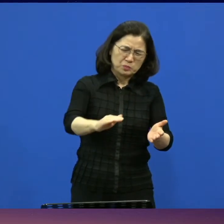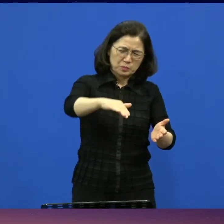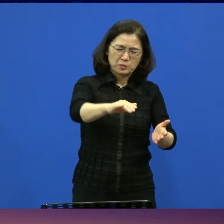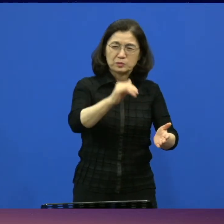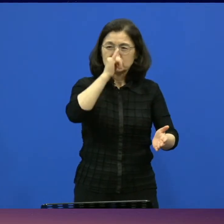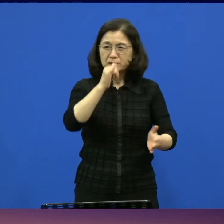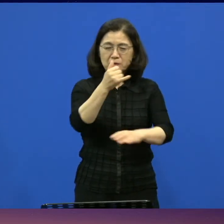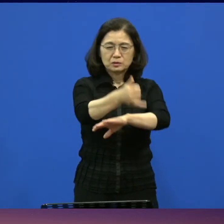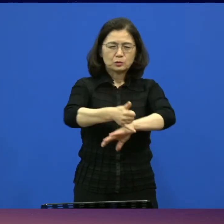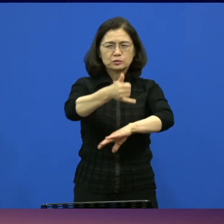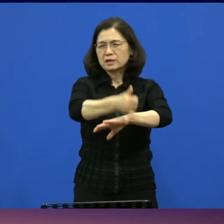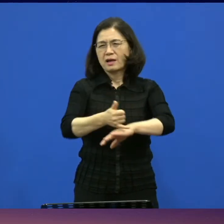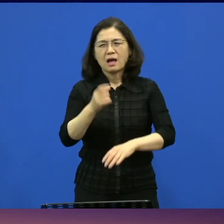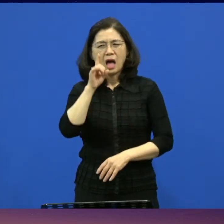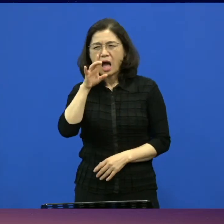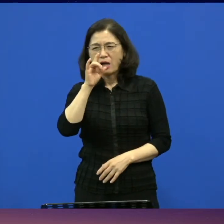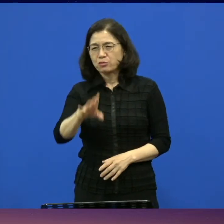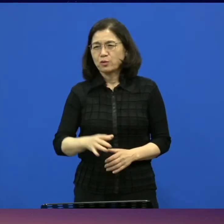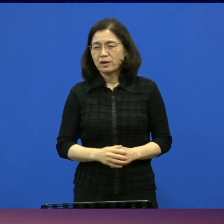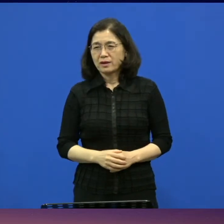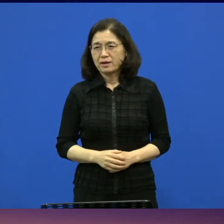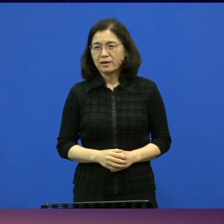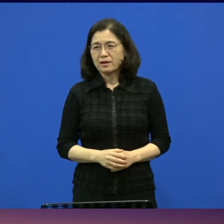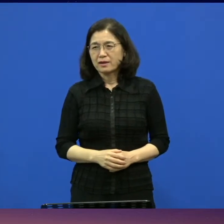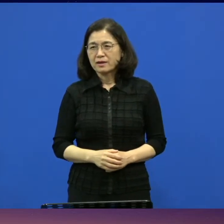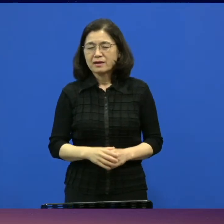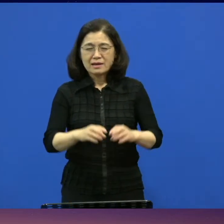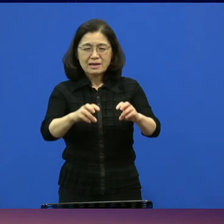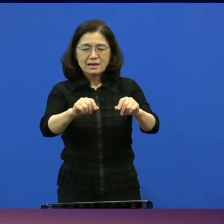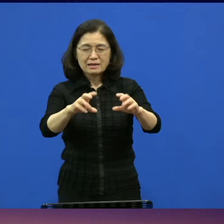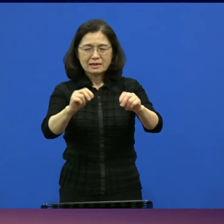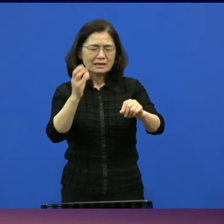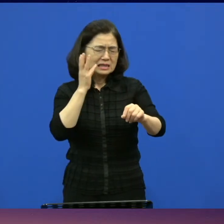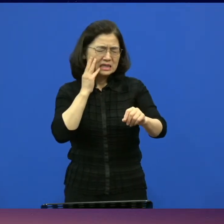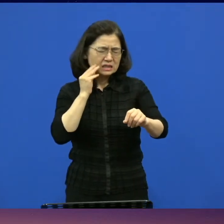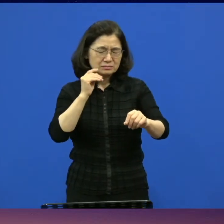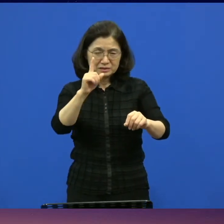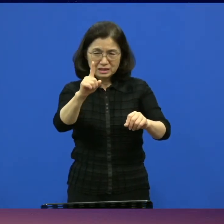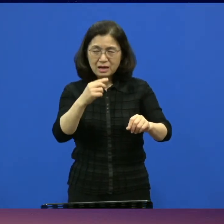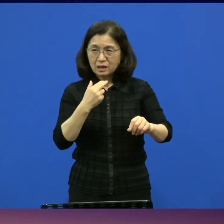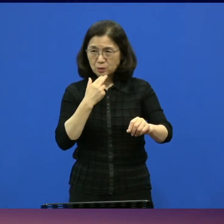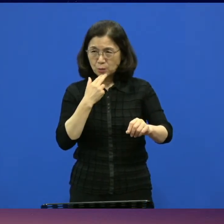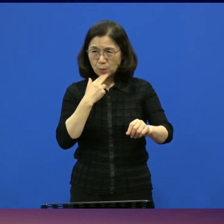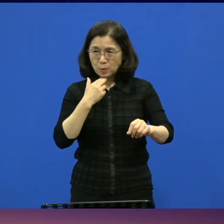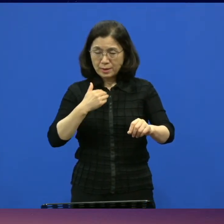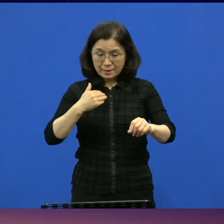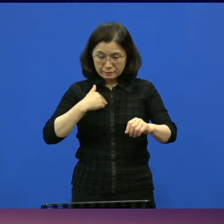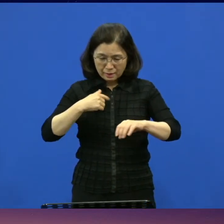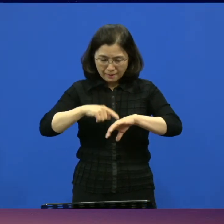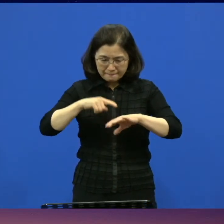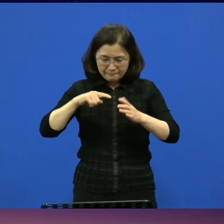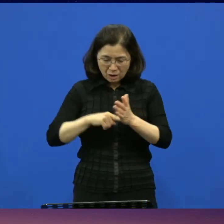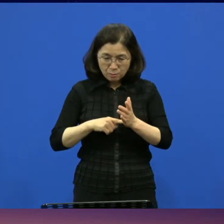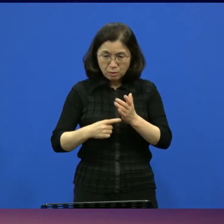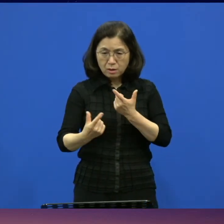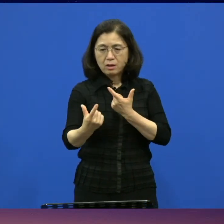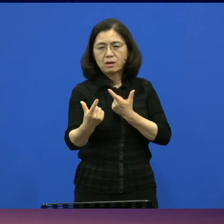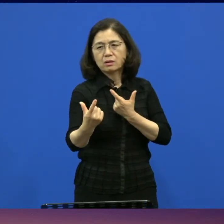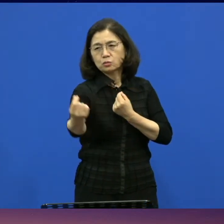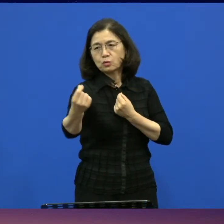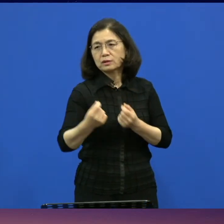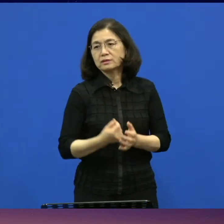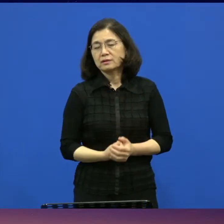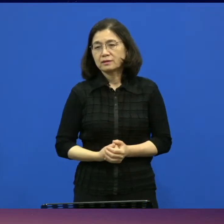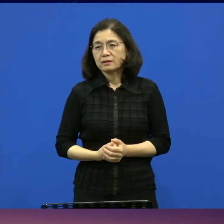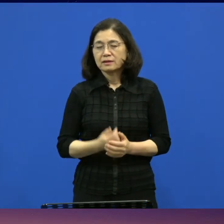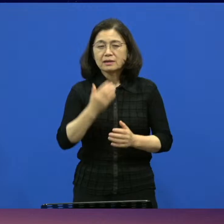농사를 지을 수 없어요. 척박하기 때문에. 그게 우리의 마음 상태예요. 실제로 이스라엘 땅에는